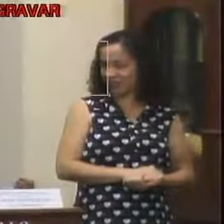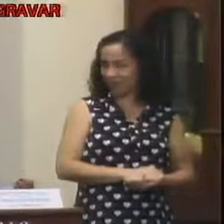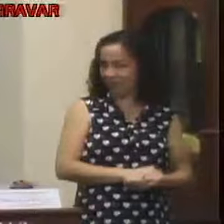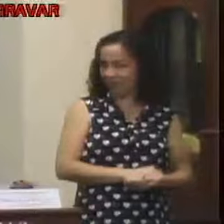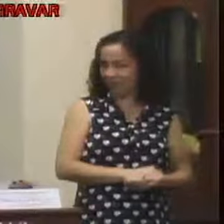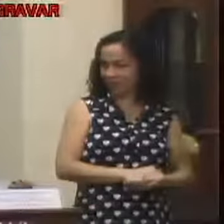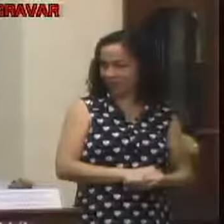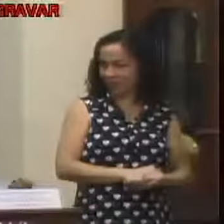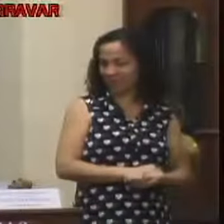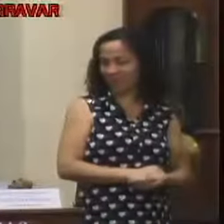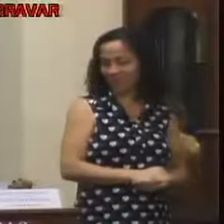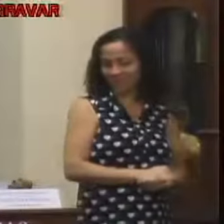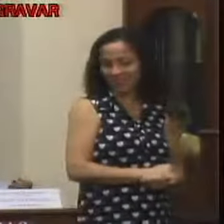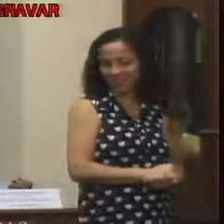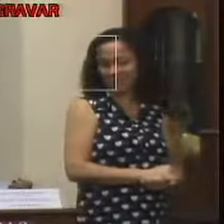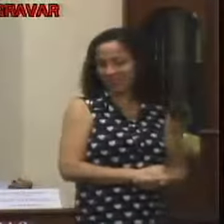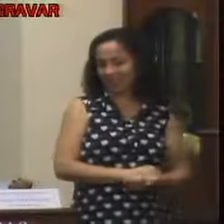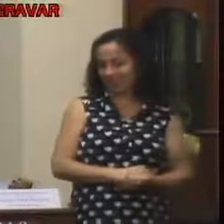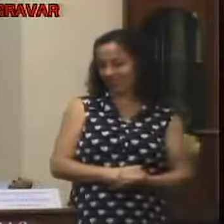Desculpe. Indicação